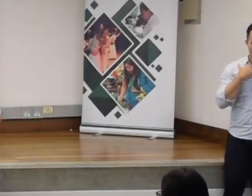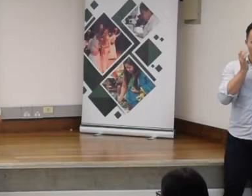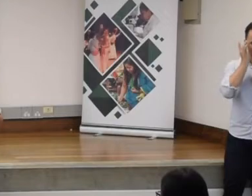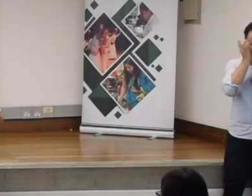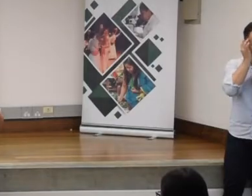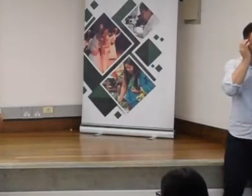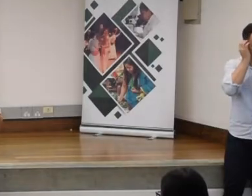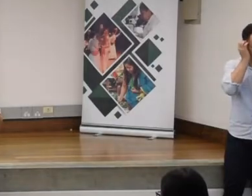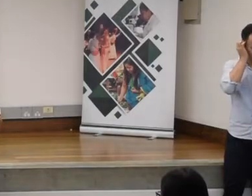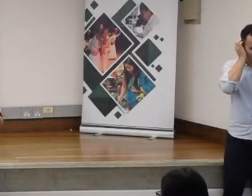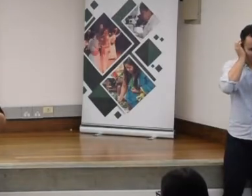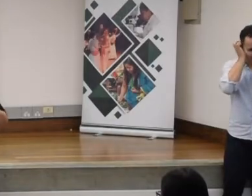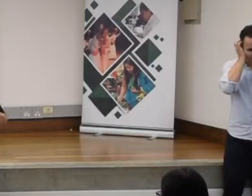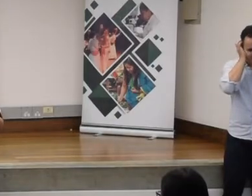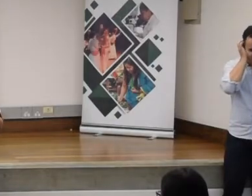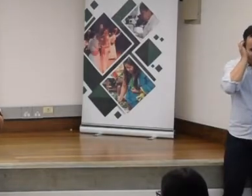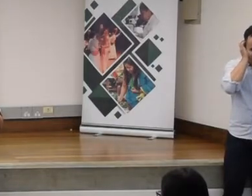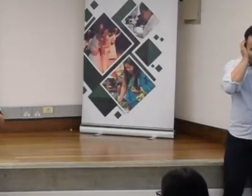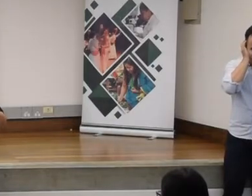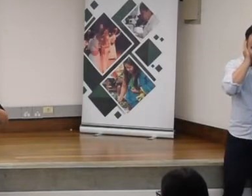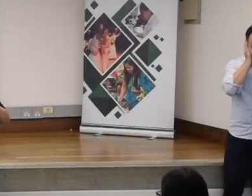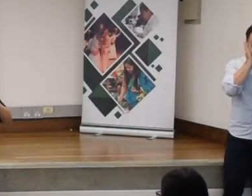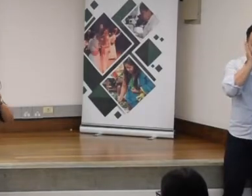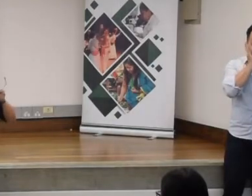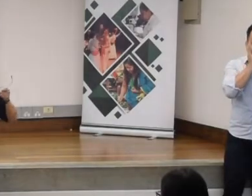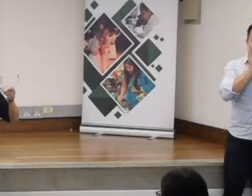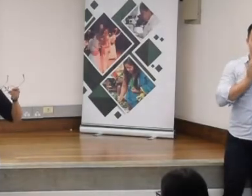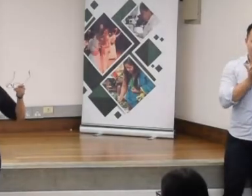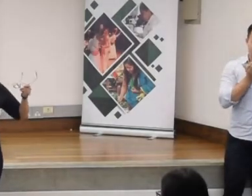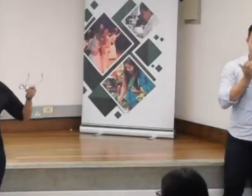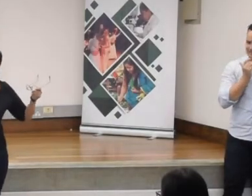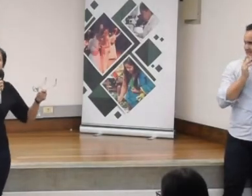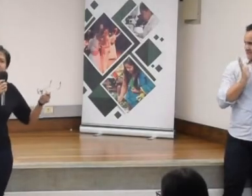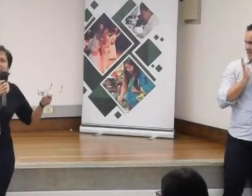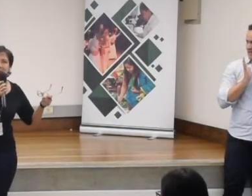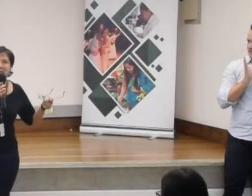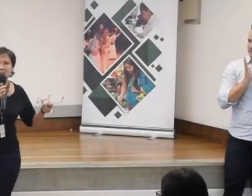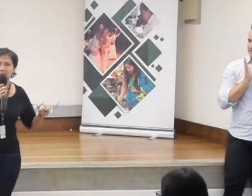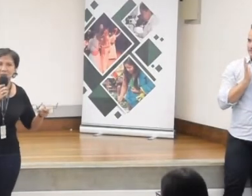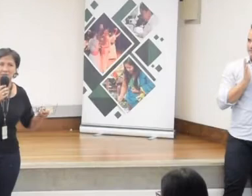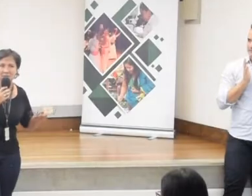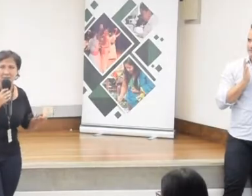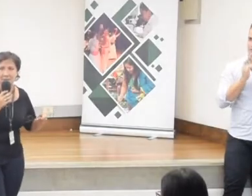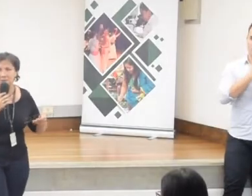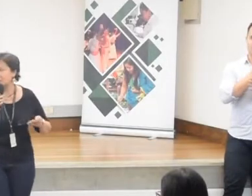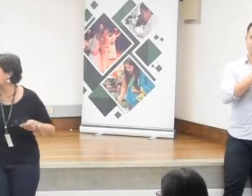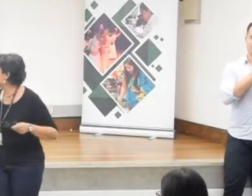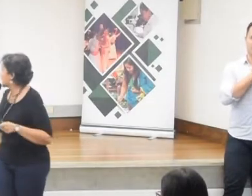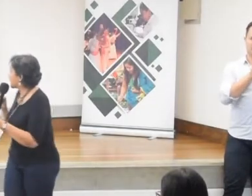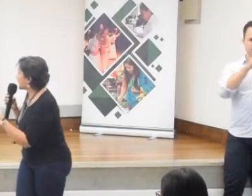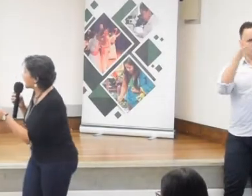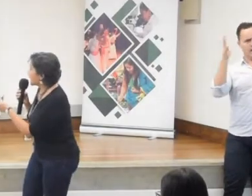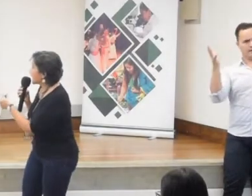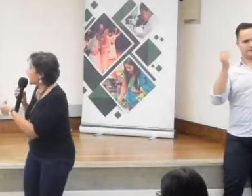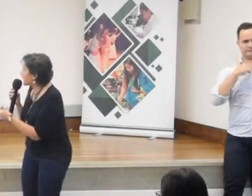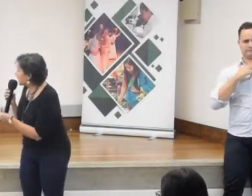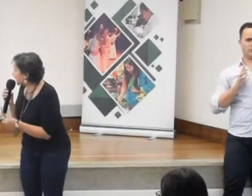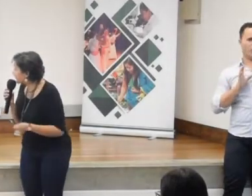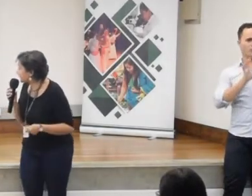trabajo. Entonces eso es un reto, partir como bebés y luego irnos parando en ese gigante que tiene ya la universidad.